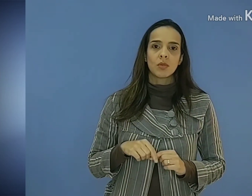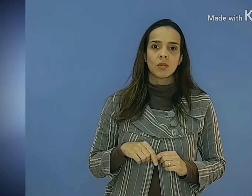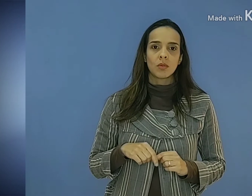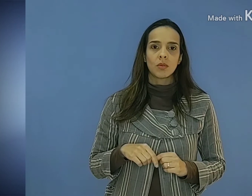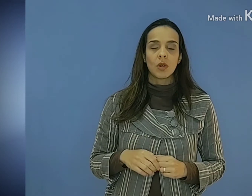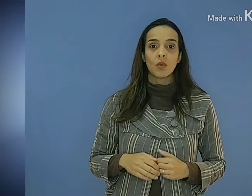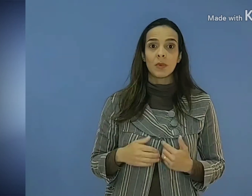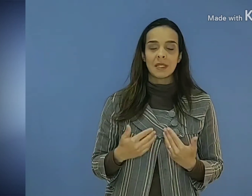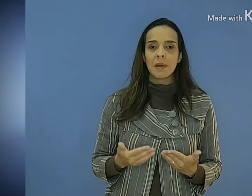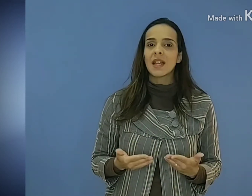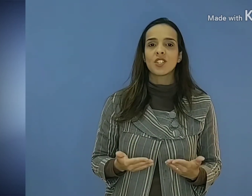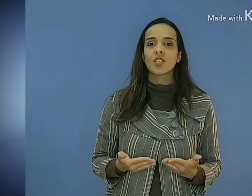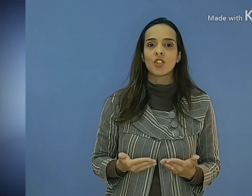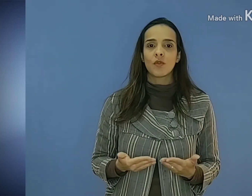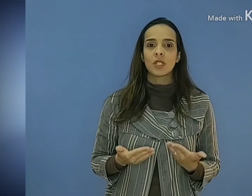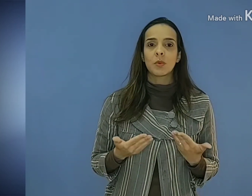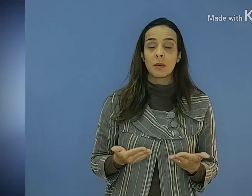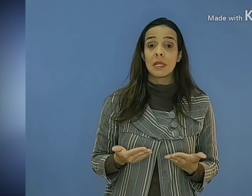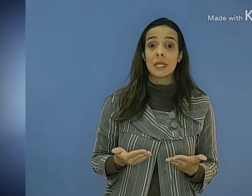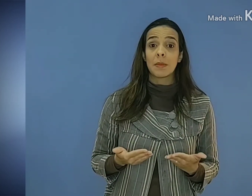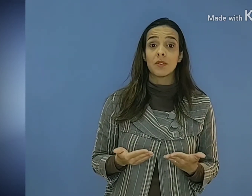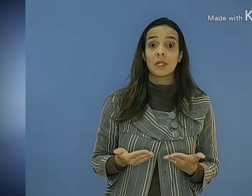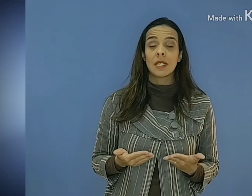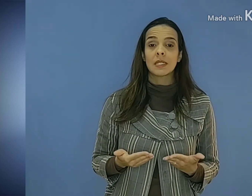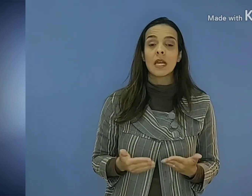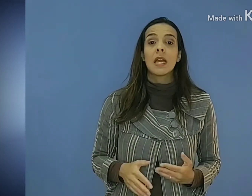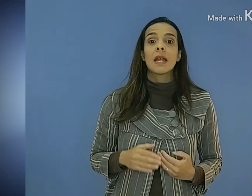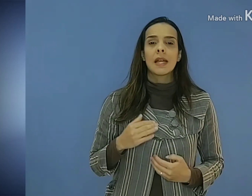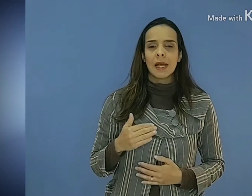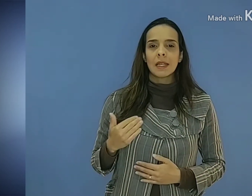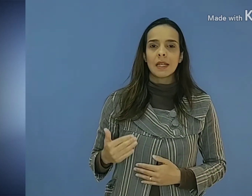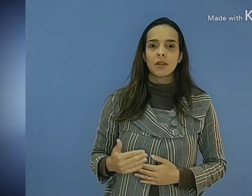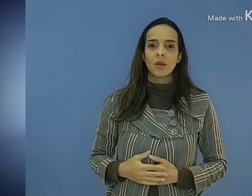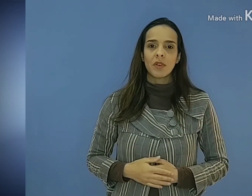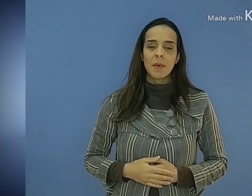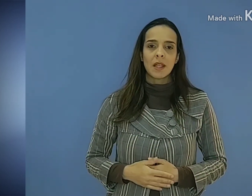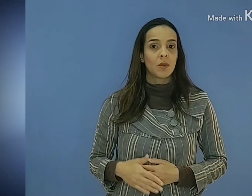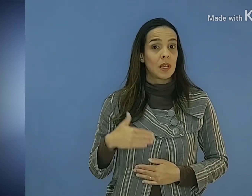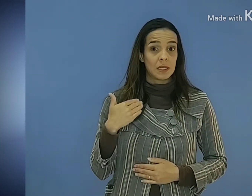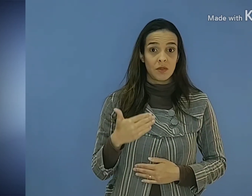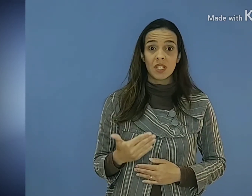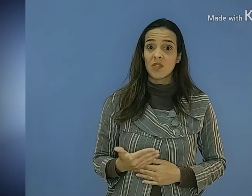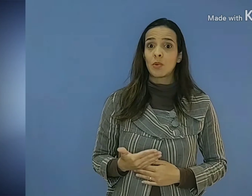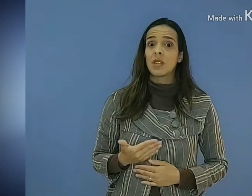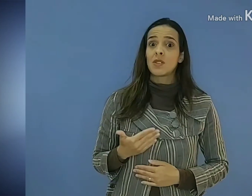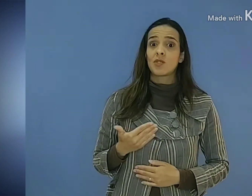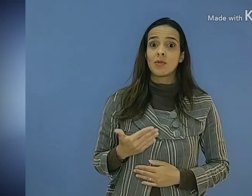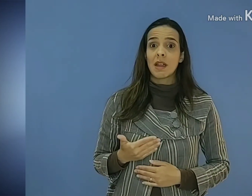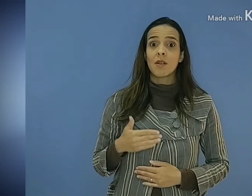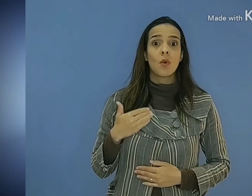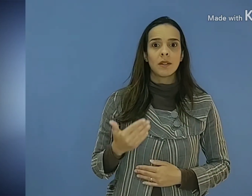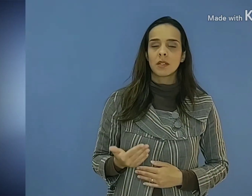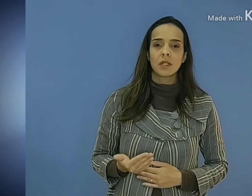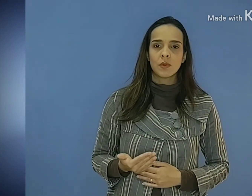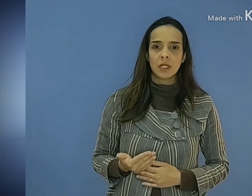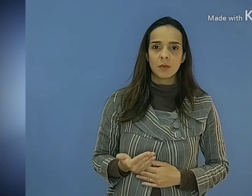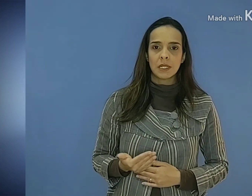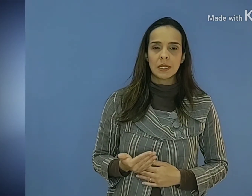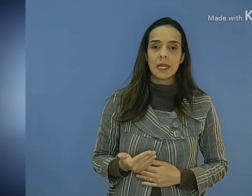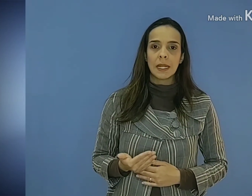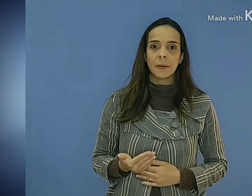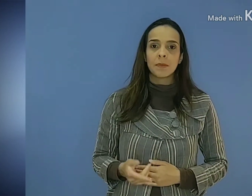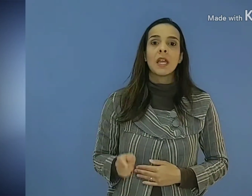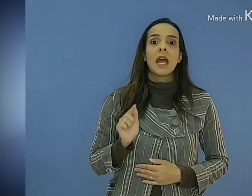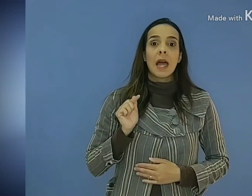algumas imagens que eu já vou disponibilizar para vocês, cada letra do alfabeto. Assim vocês vão poder estudar quantas vezes